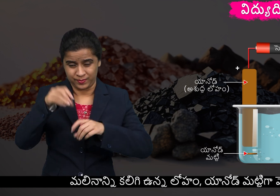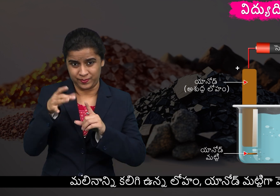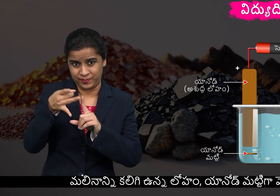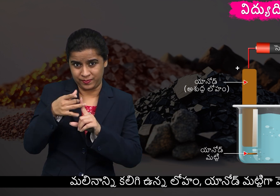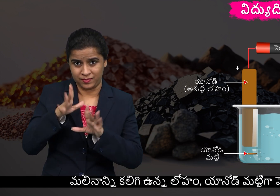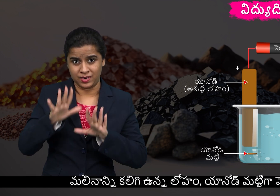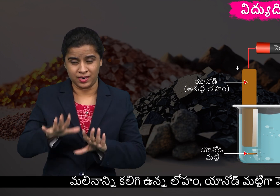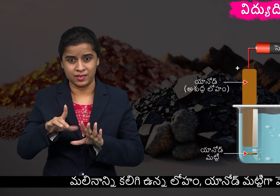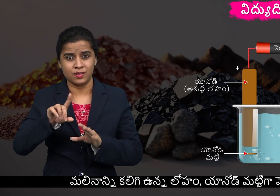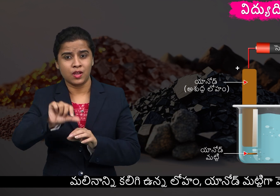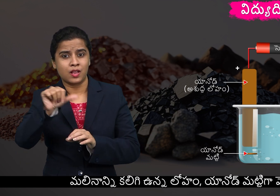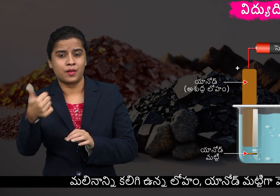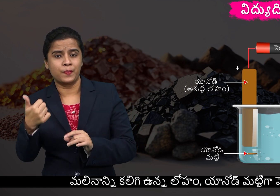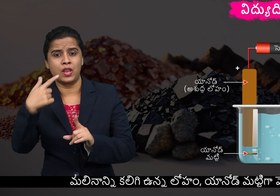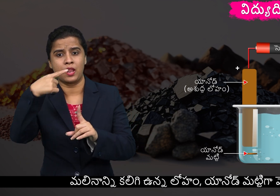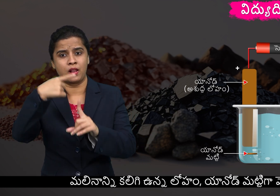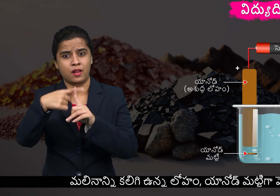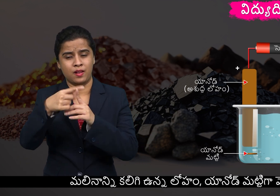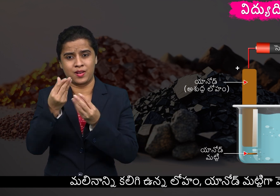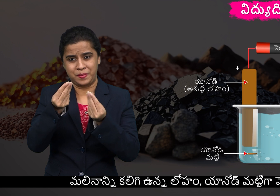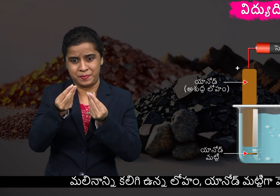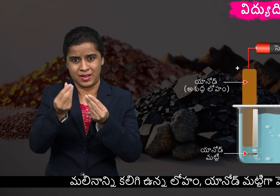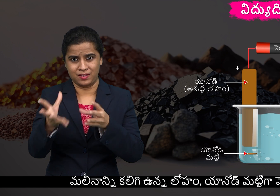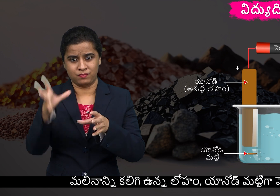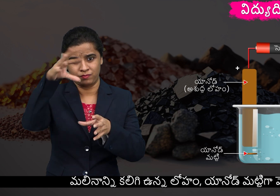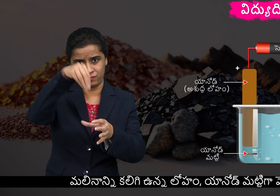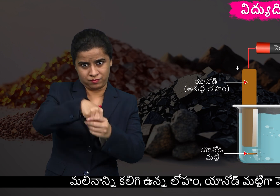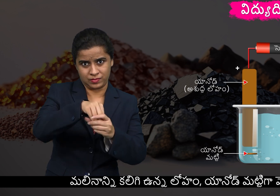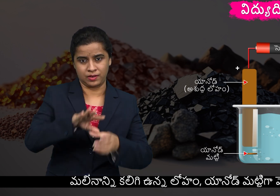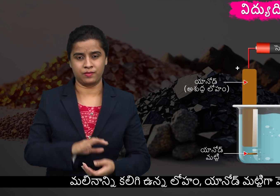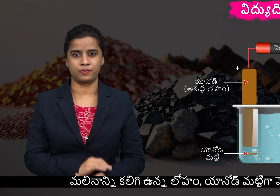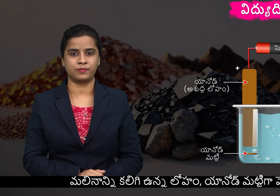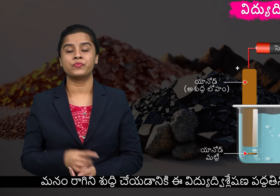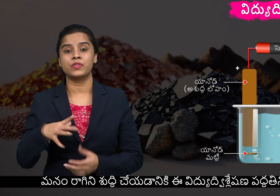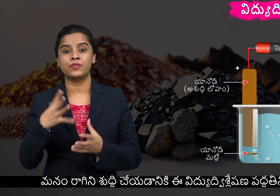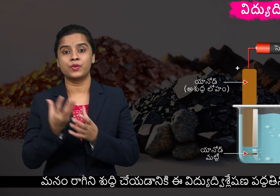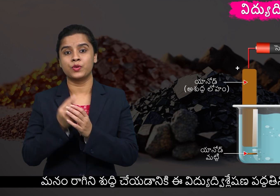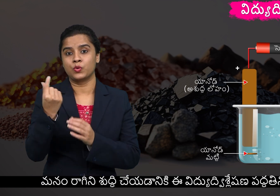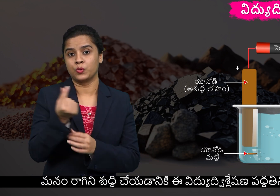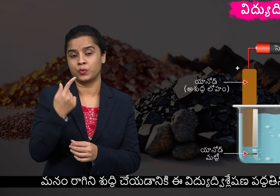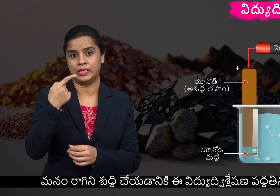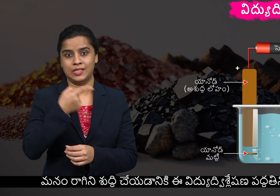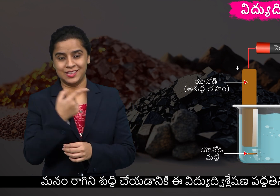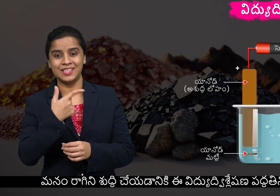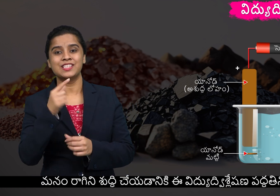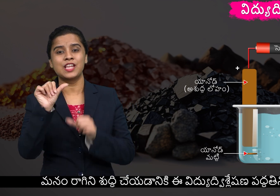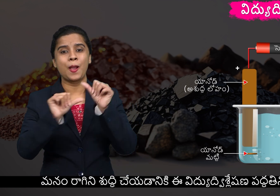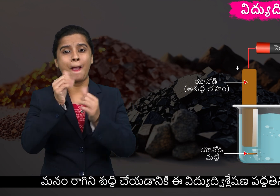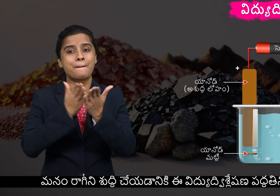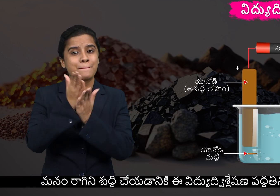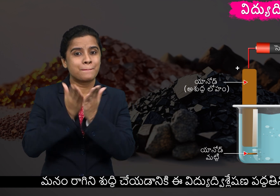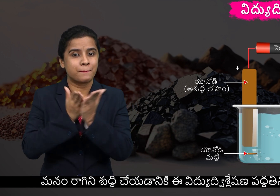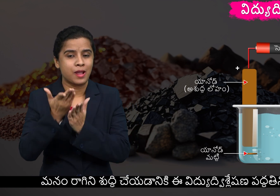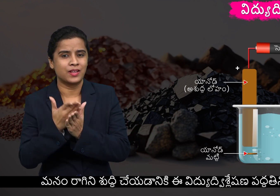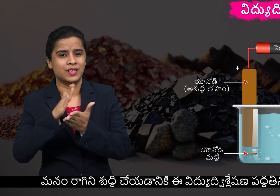మలినాన్ని కలిగి ఉన్న లోహం యానోడ్ మట్టిగా వెళుతుంది. మనం రాగిని శుద్ధి చేయడానికి